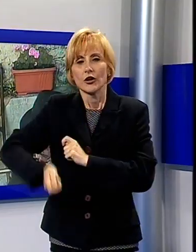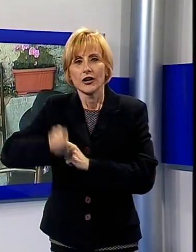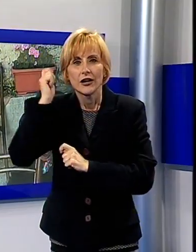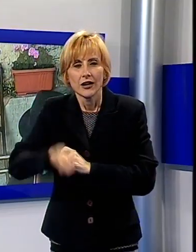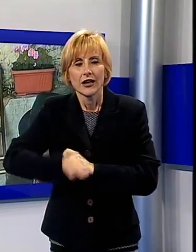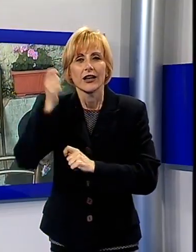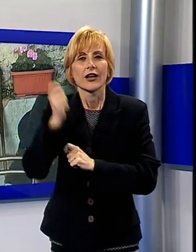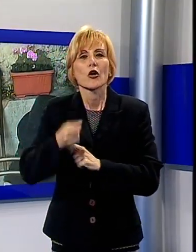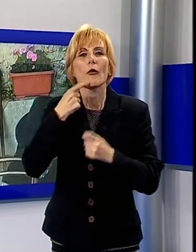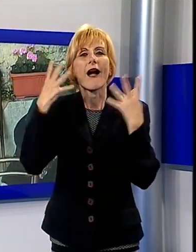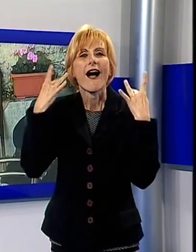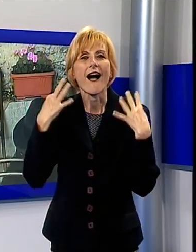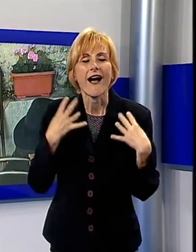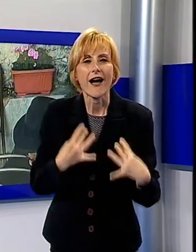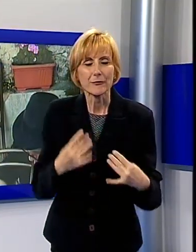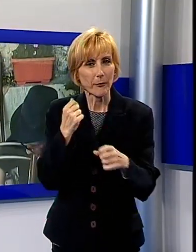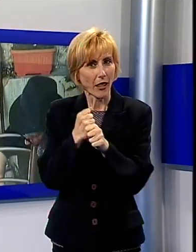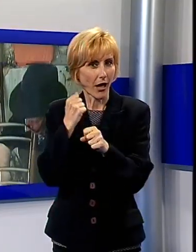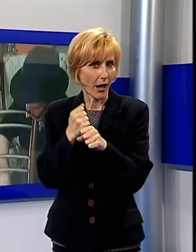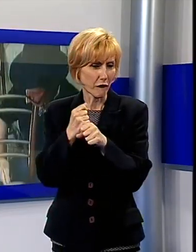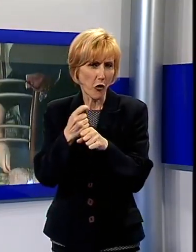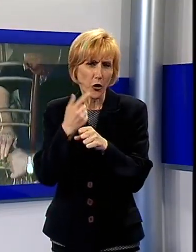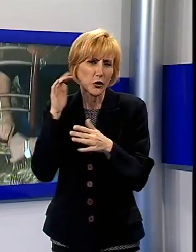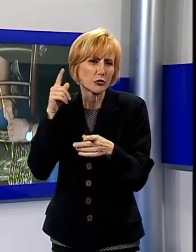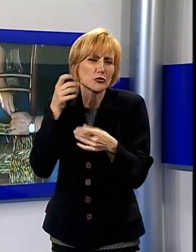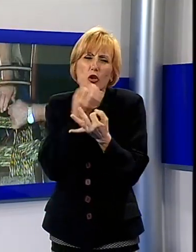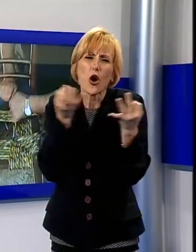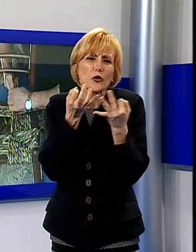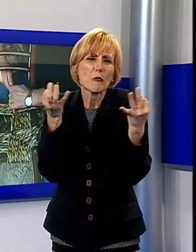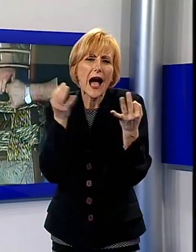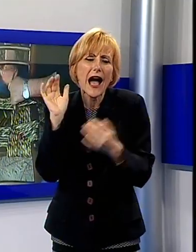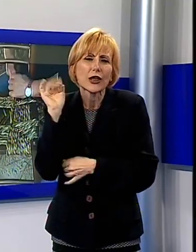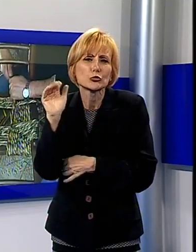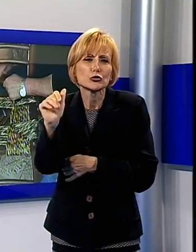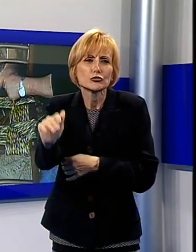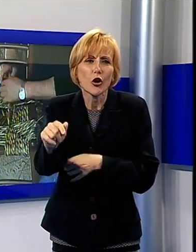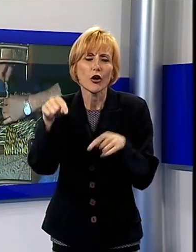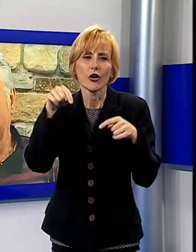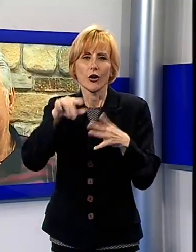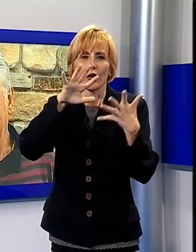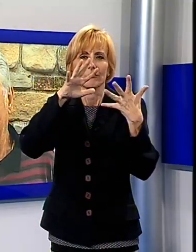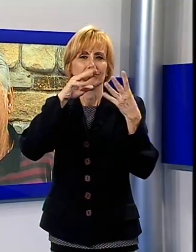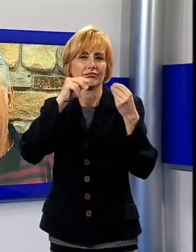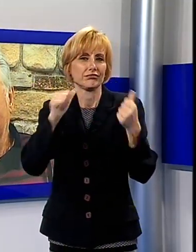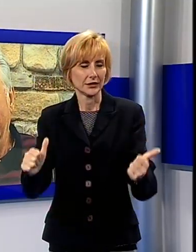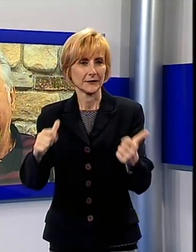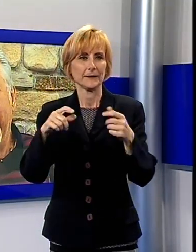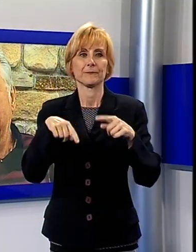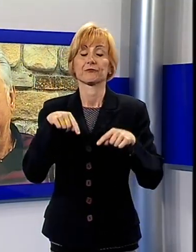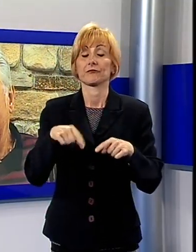prati. Insomma, tutti quei lavori che nel passato arricchivano queste comunità. Abbiamo voluto far rivivere gli antichi mestieri che dei tempi passati